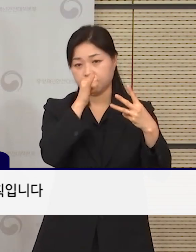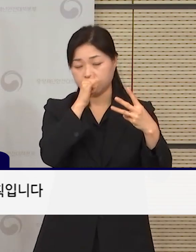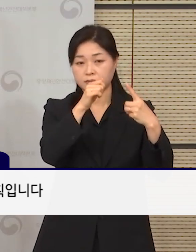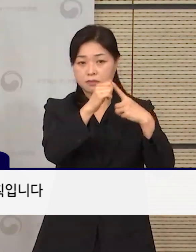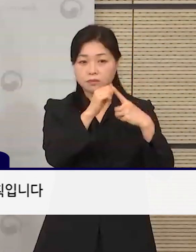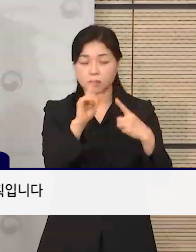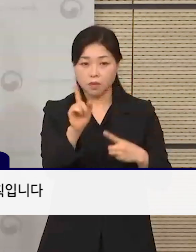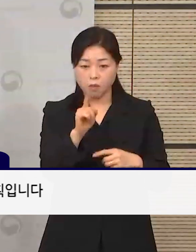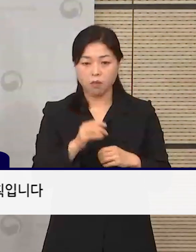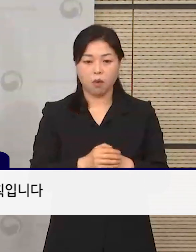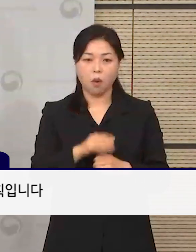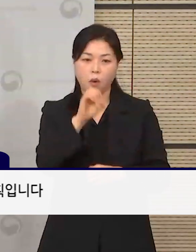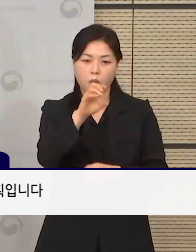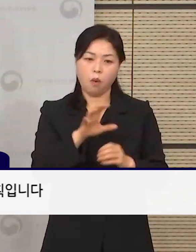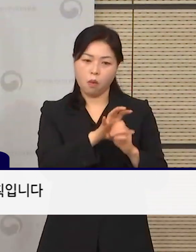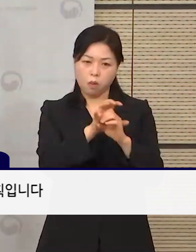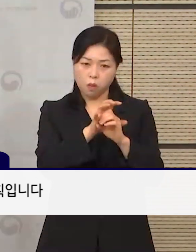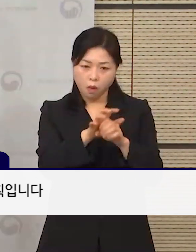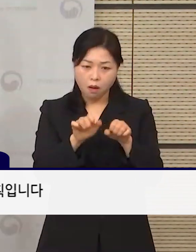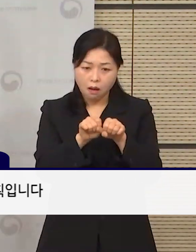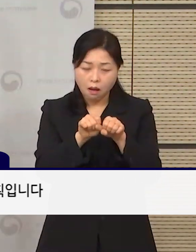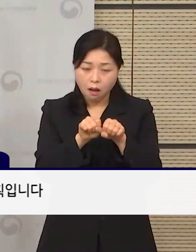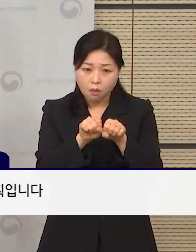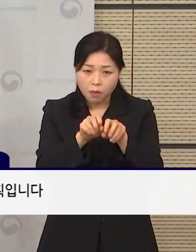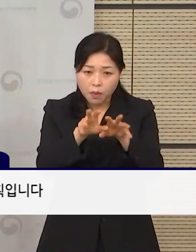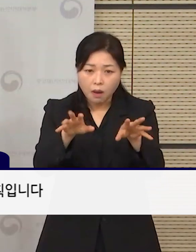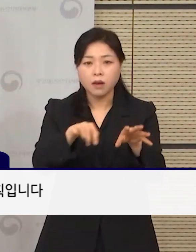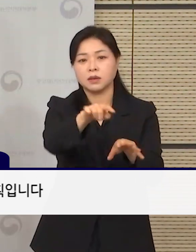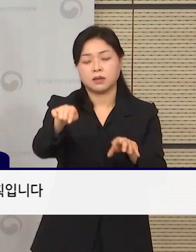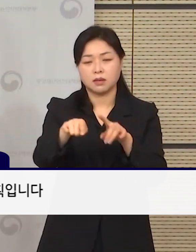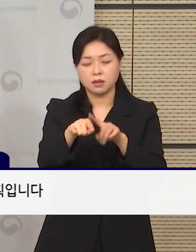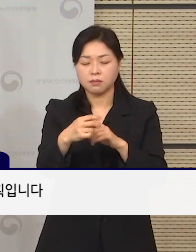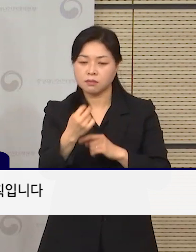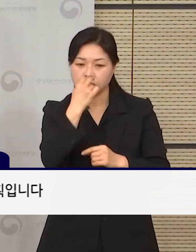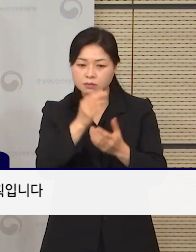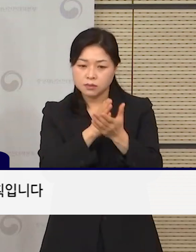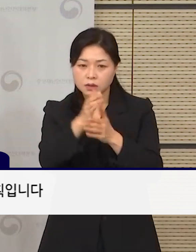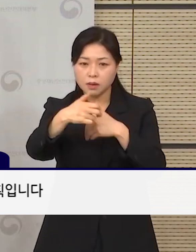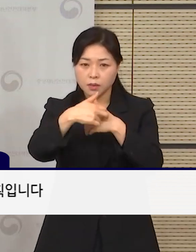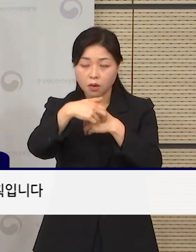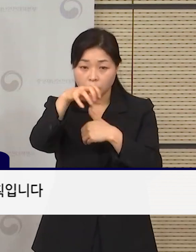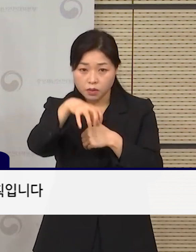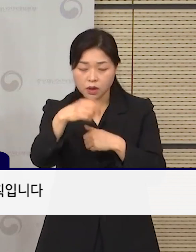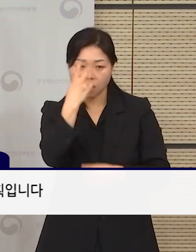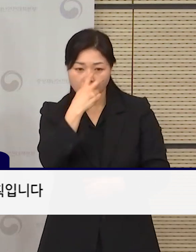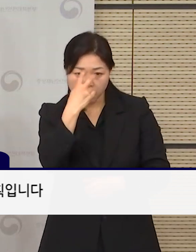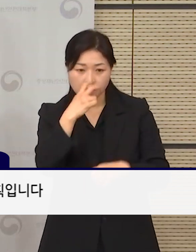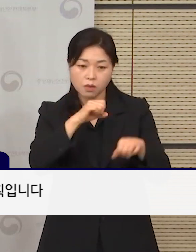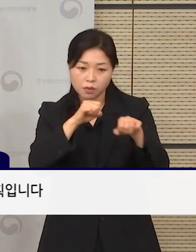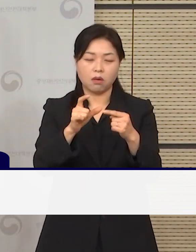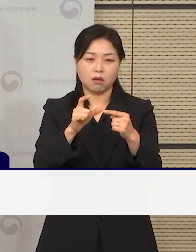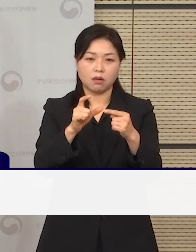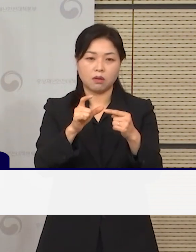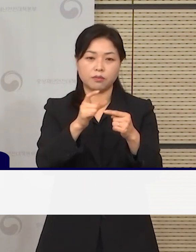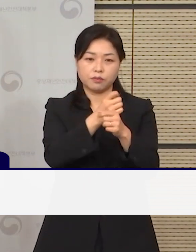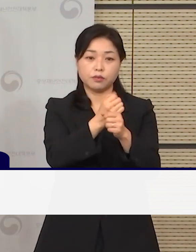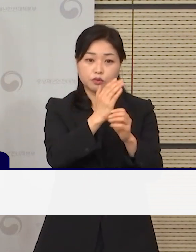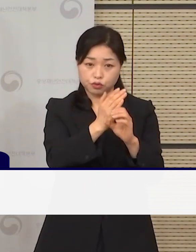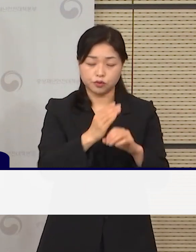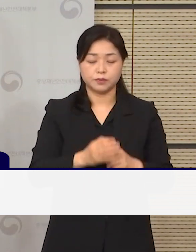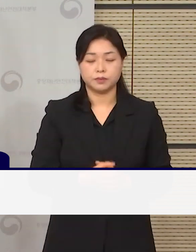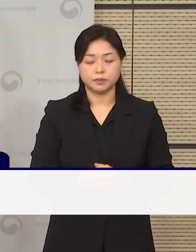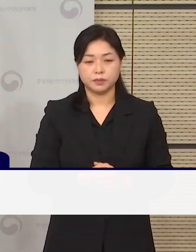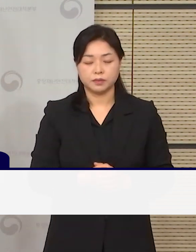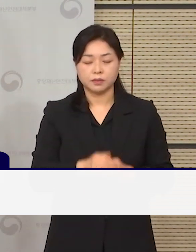오미크론 우세 지역에 호흡기 전담 클리닉의 검사 및 치료 체계 이행 계획에 대해서 자세히 말씀드리겠습니다. 오미크론 정상